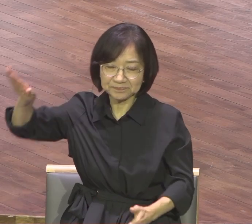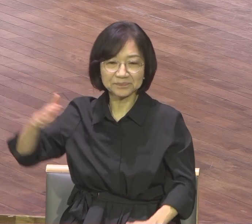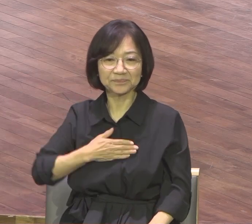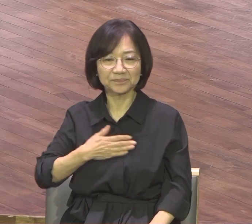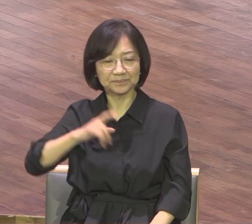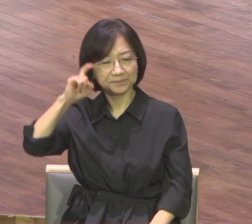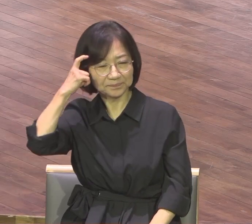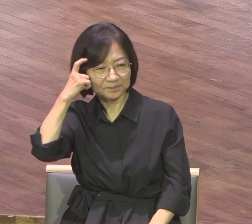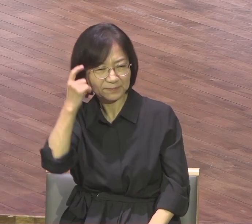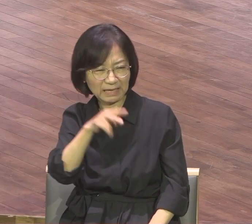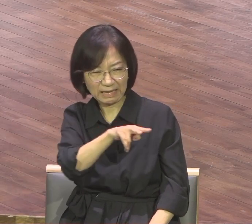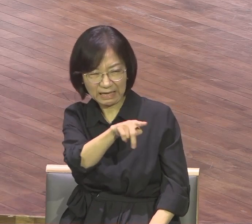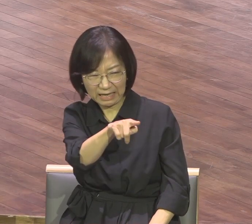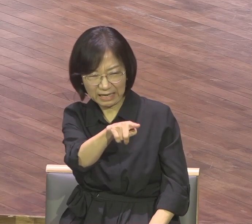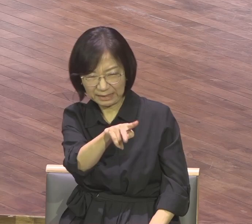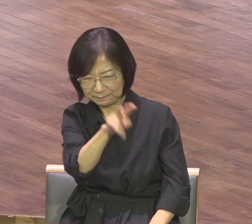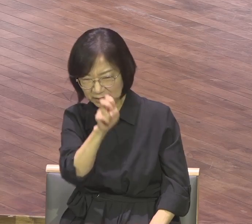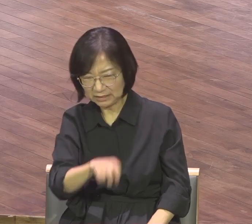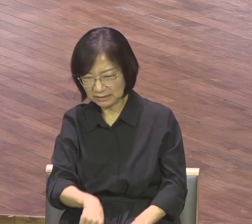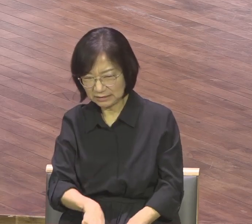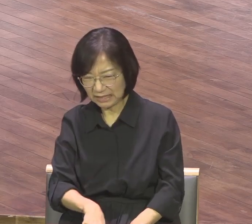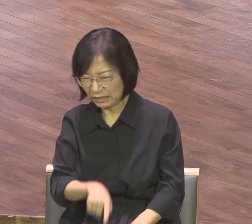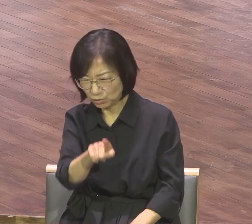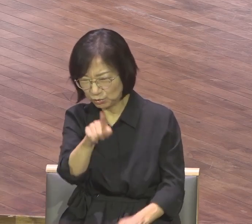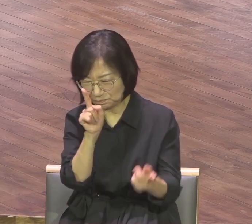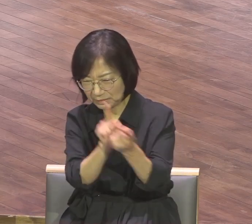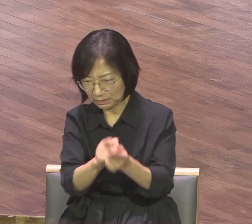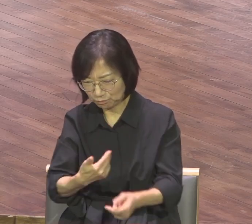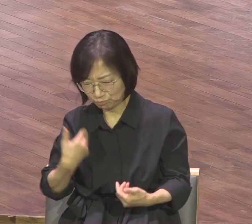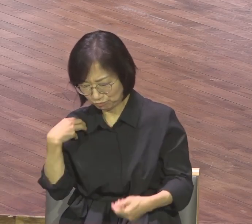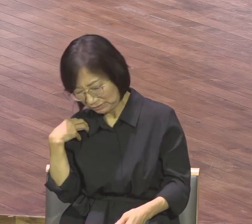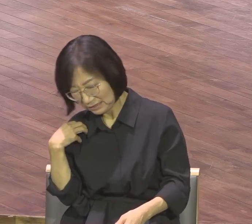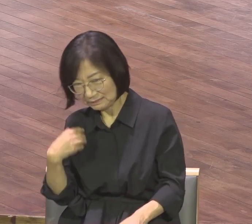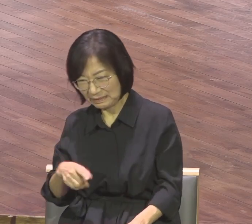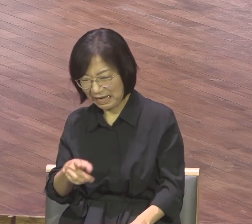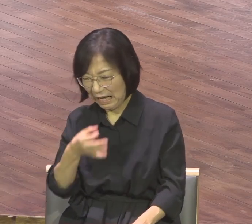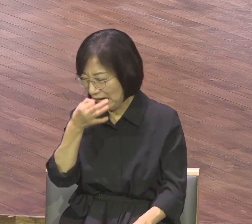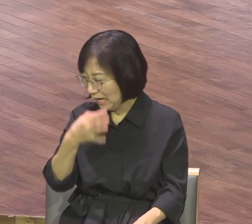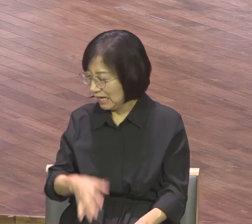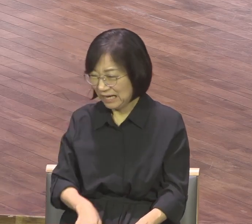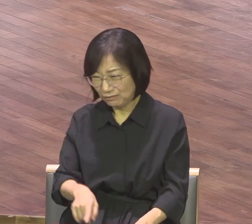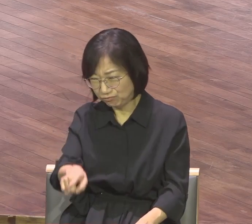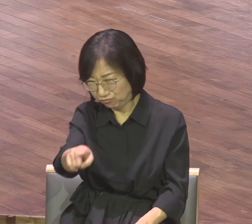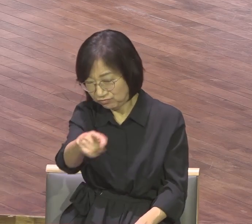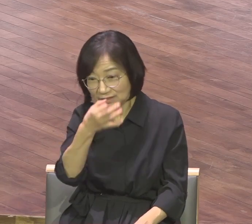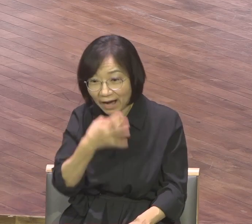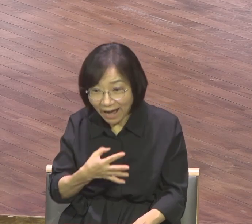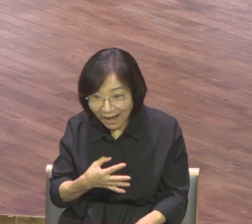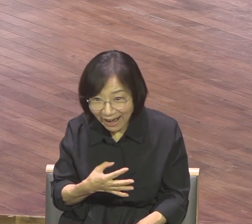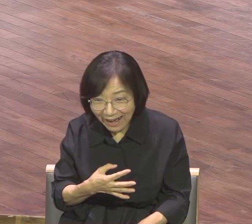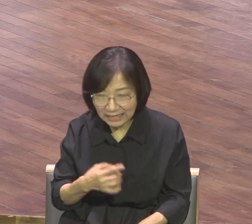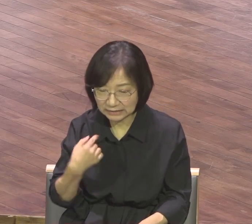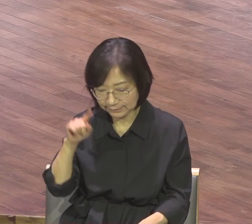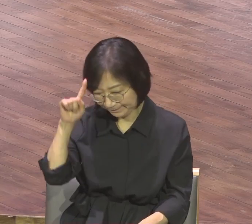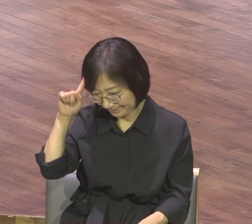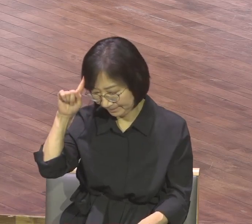부담스러운 사람이 많아. 그 나중심이라서 그래요. 너무너무 힘들어. 나